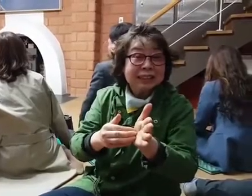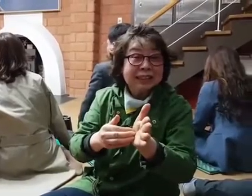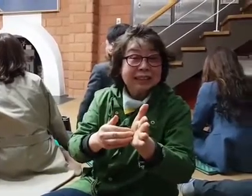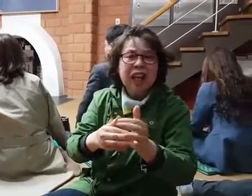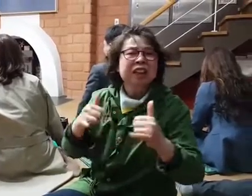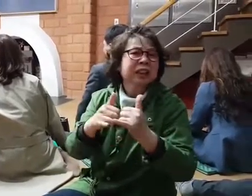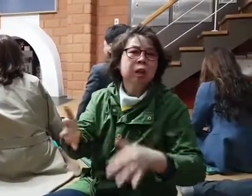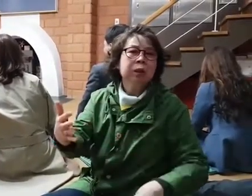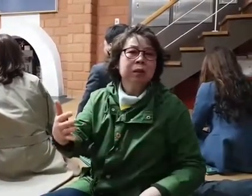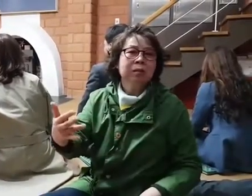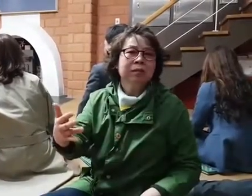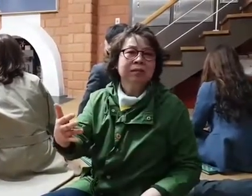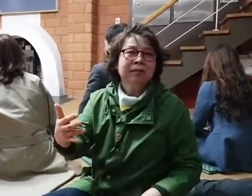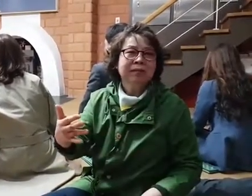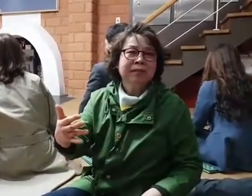전쟁은 없습니다.